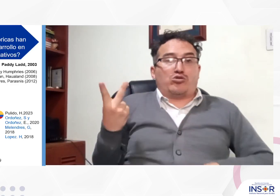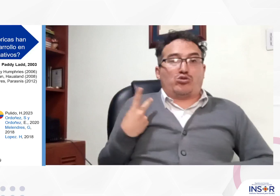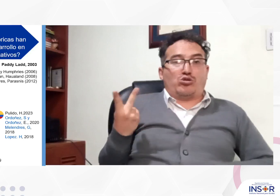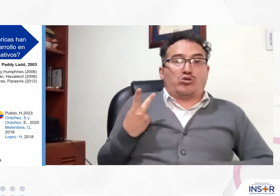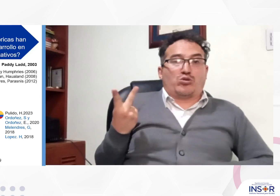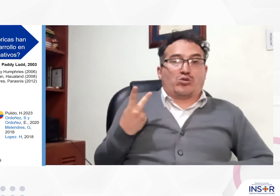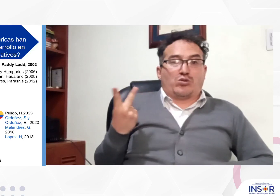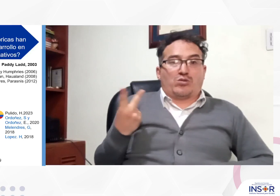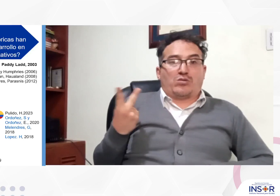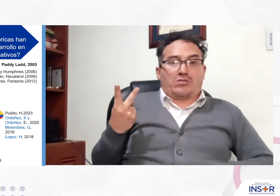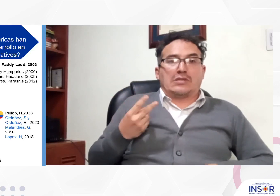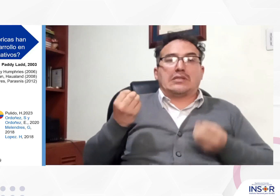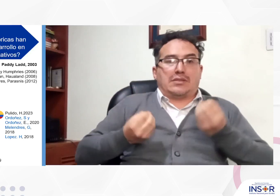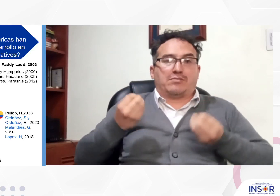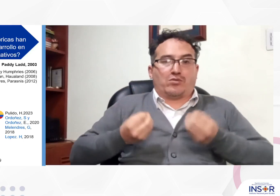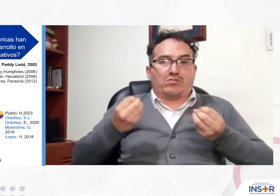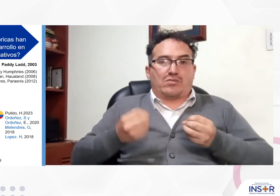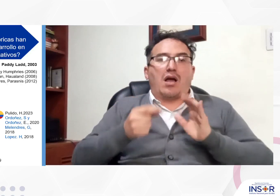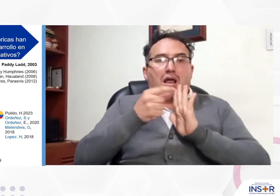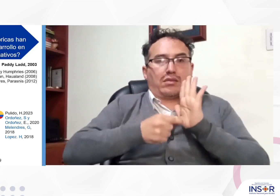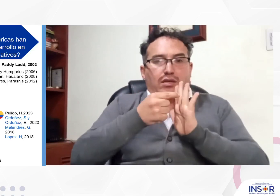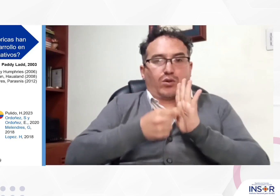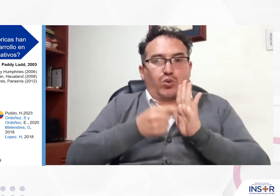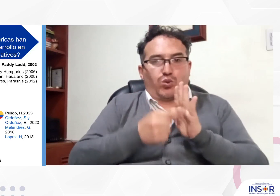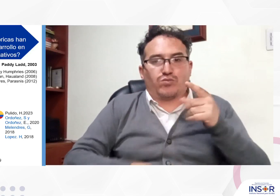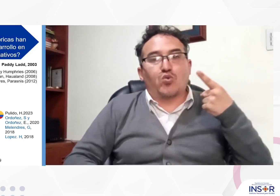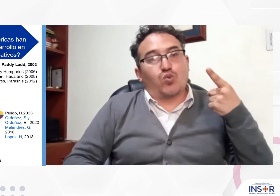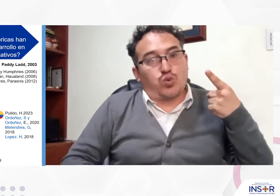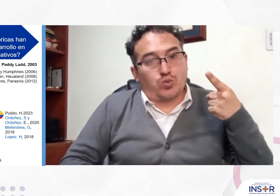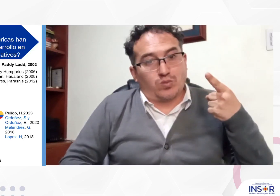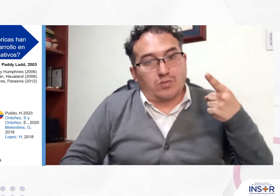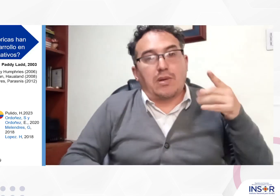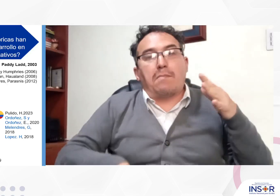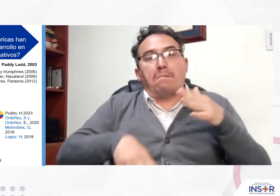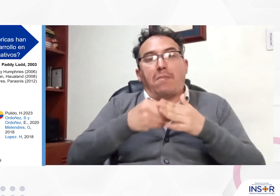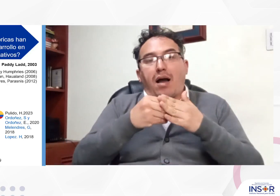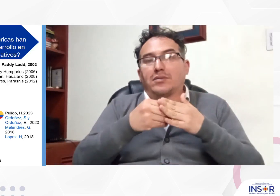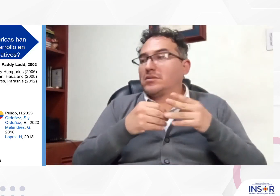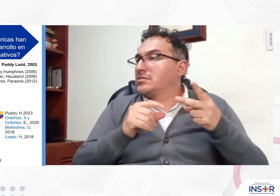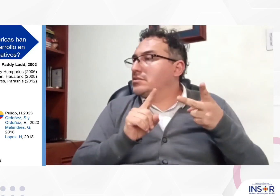y mi hermana junto conmigo, que creamos también un artículo.